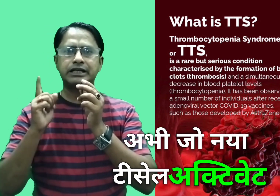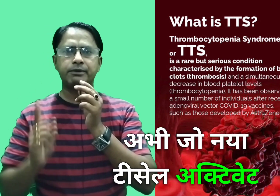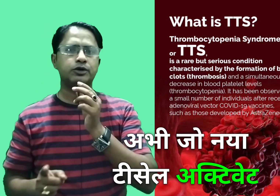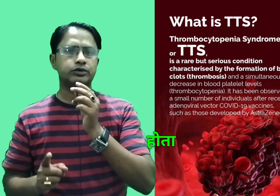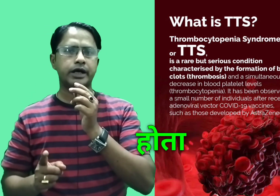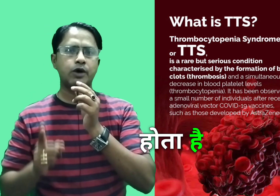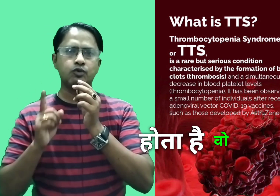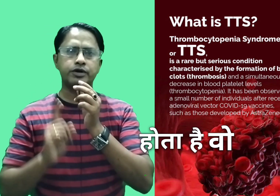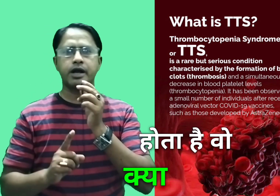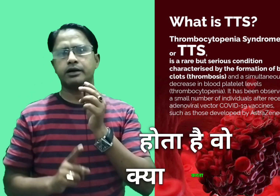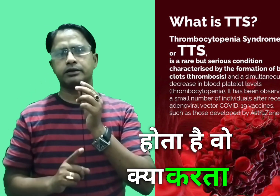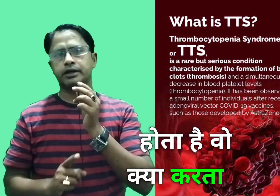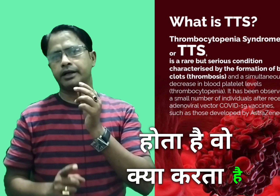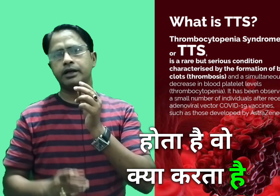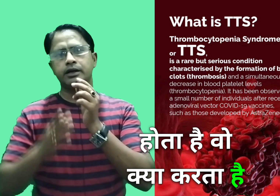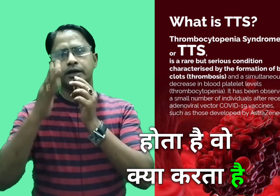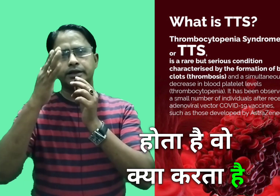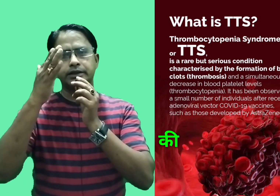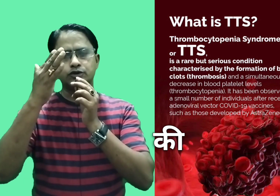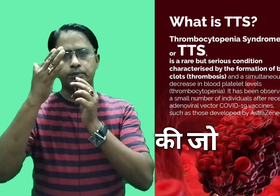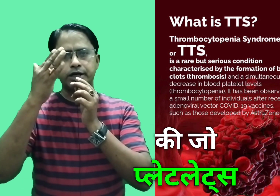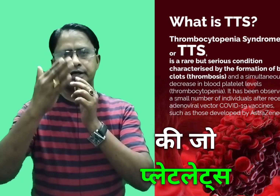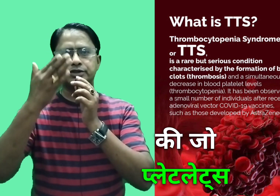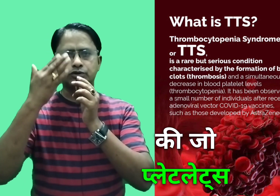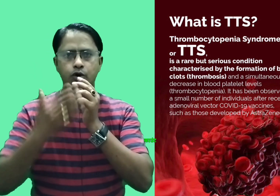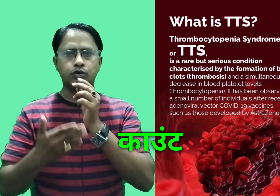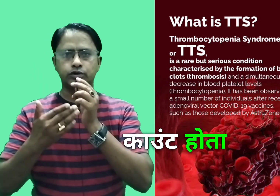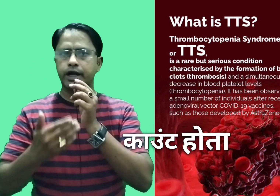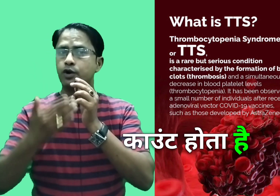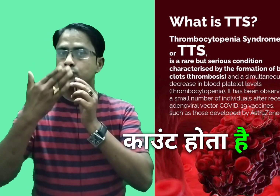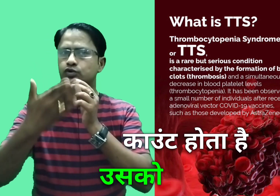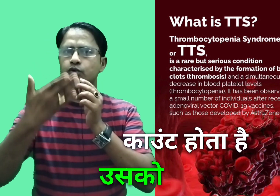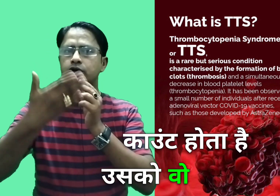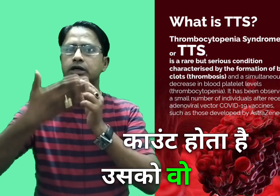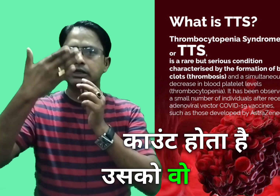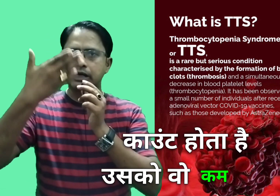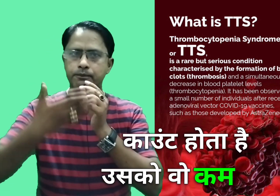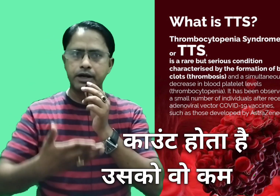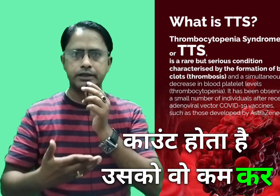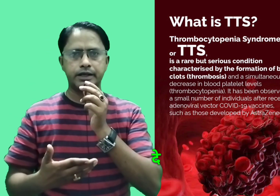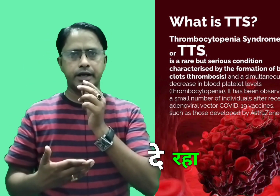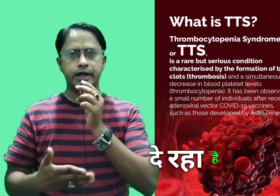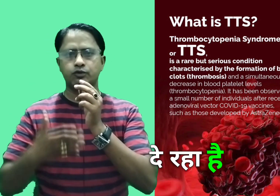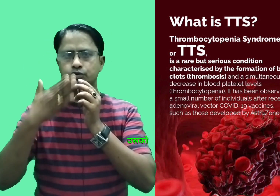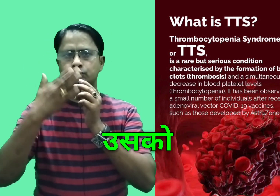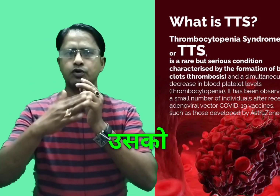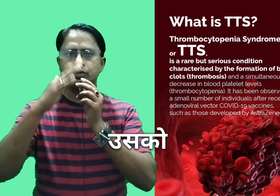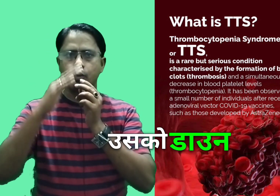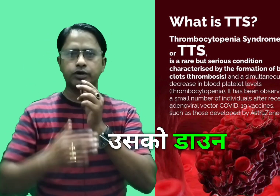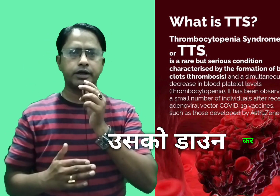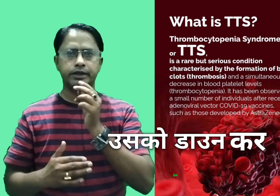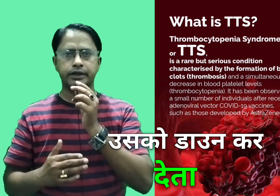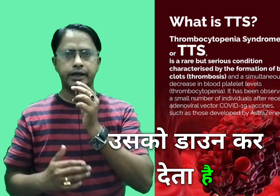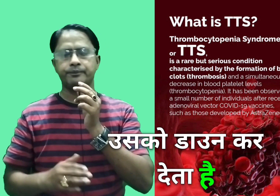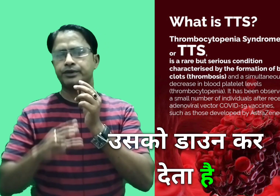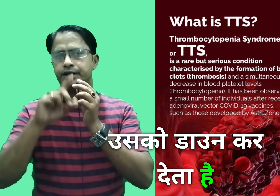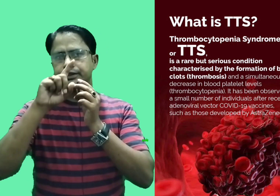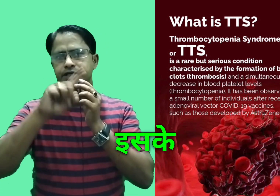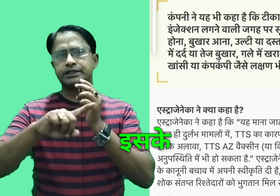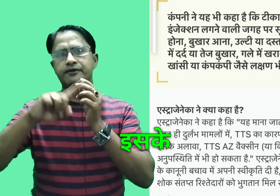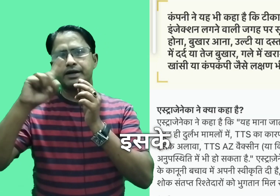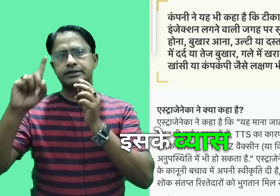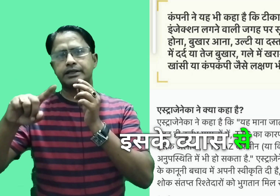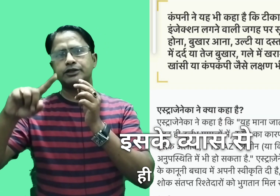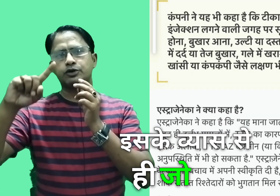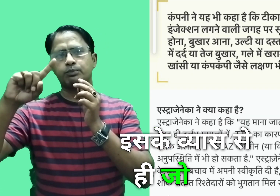सेल एक्टिवेट होता है वो क्या करता है कि जो प्लेटलेट्स काउंट होता है उसको वो कम कर दे रहा है, उसको डाउन कर देता है।